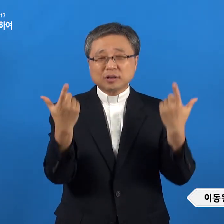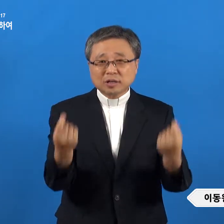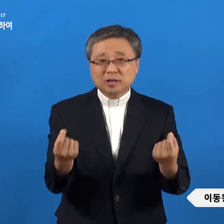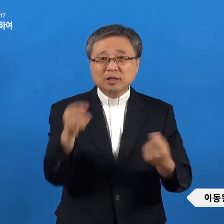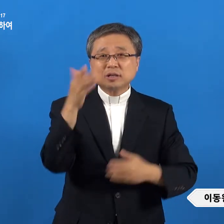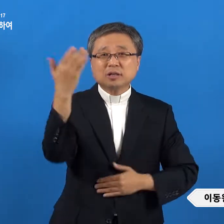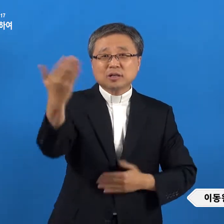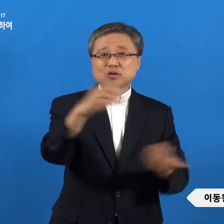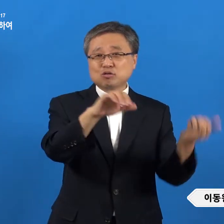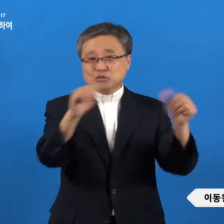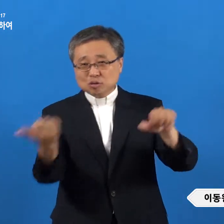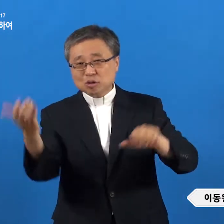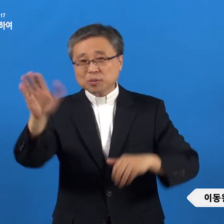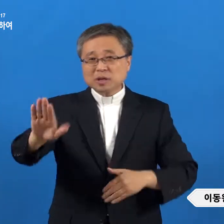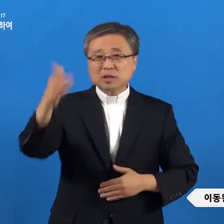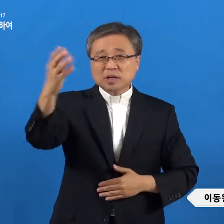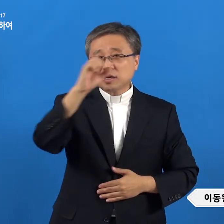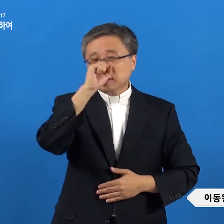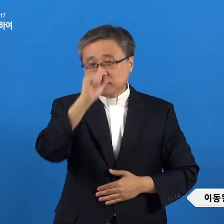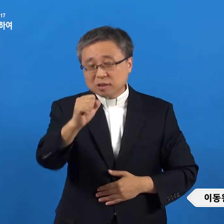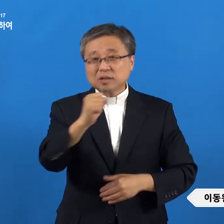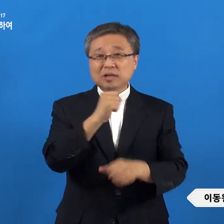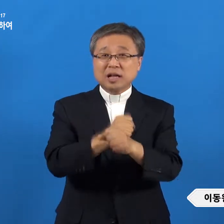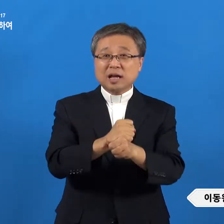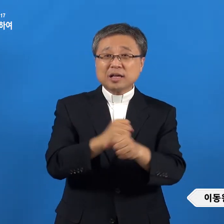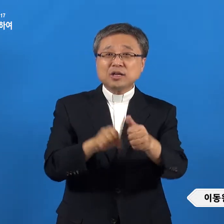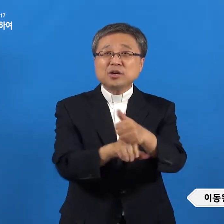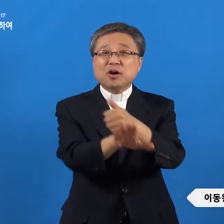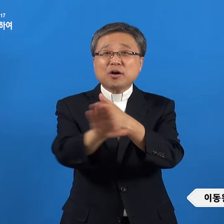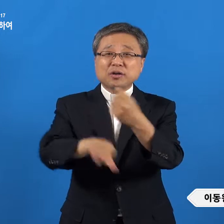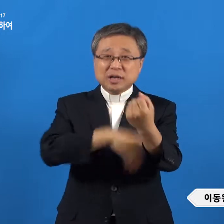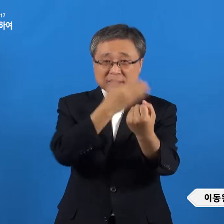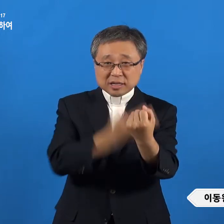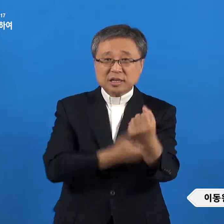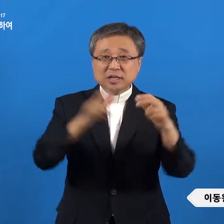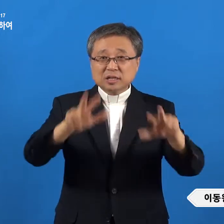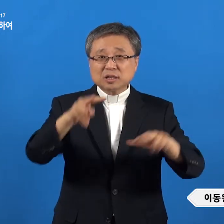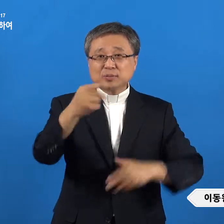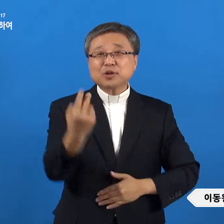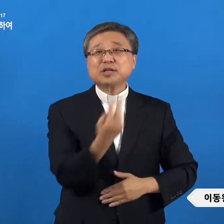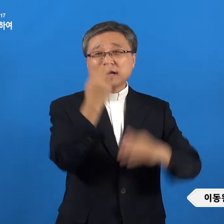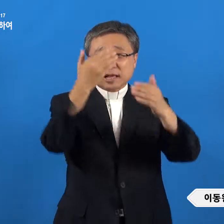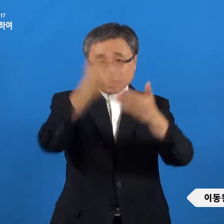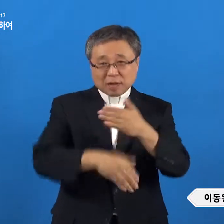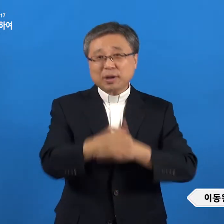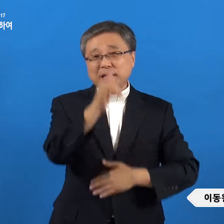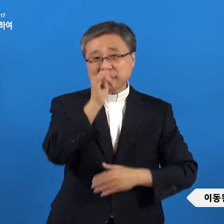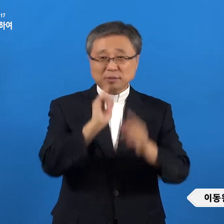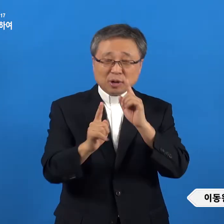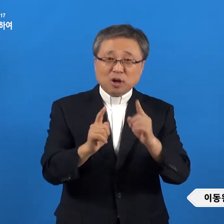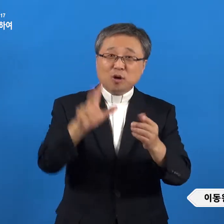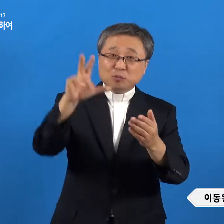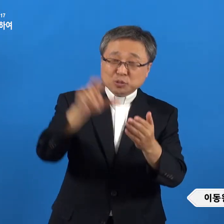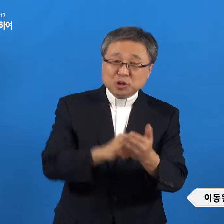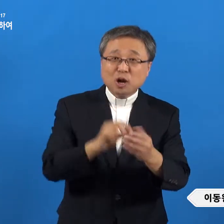죽었지만 그의 선한 영향력이 지금도 살아남아 있다는 것입니다. 문제는 오래 사는 것이